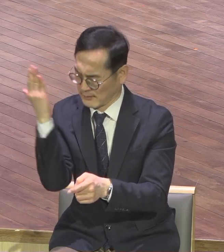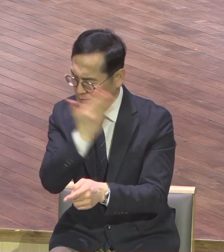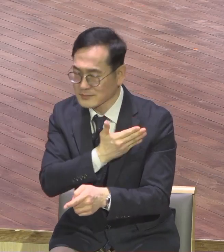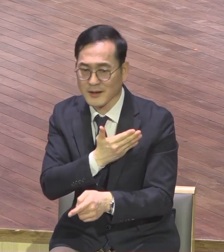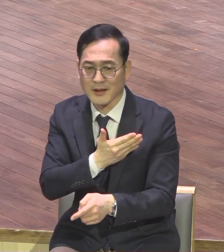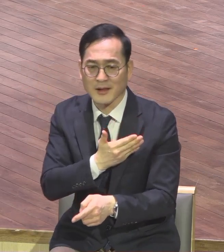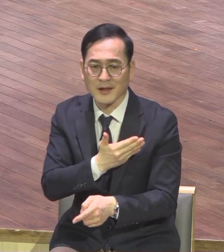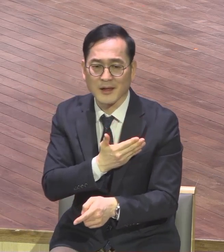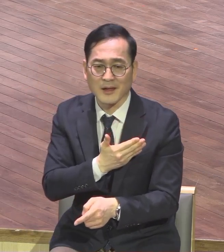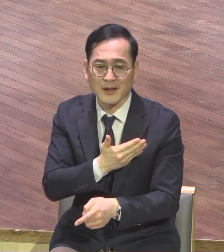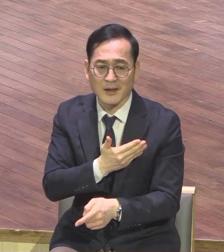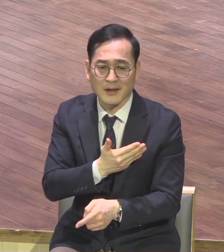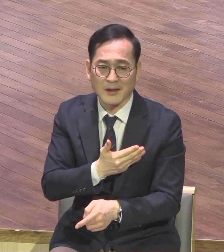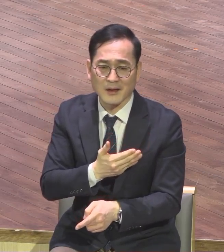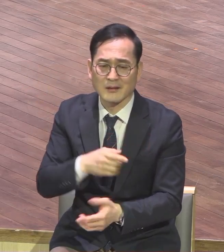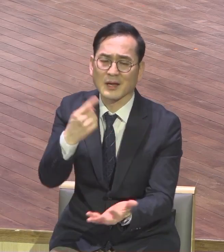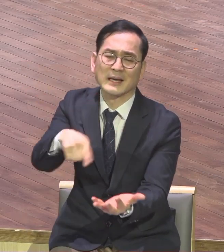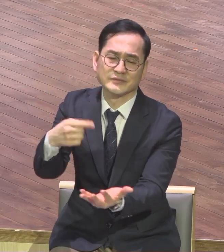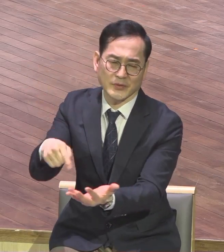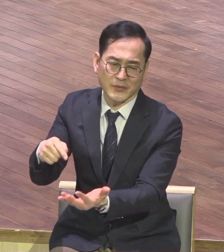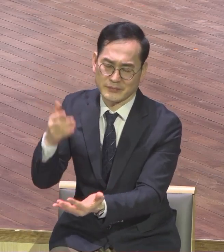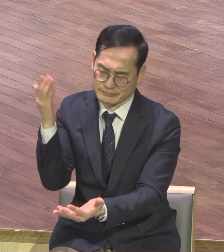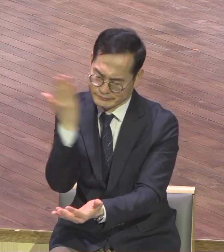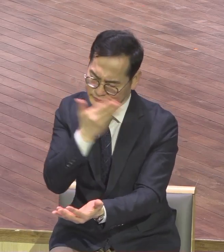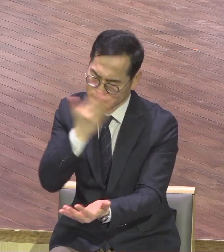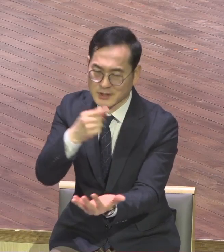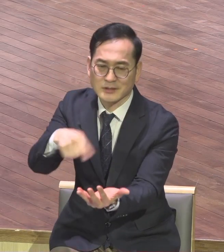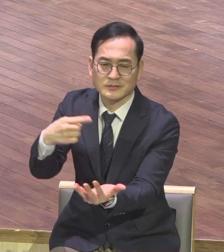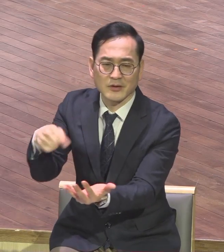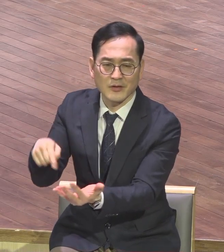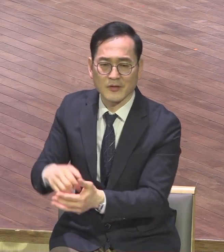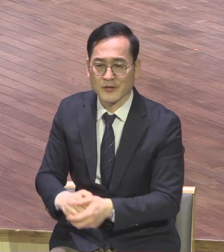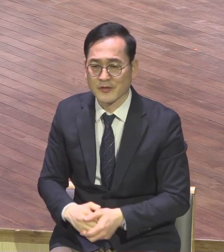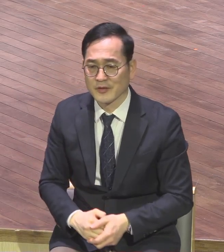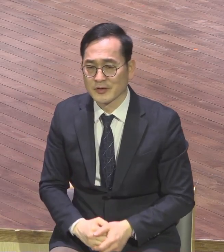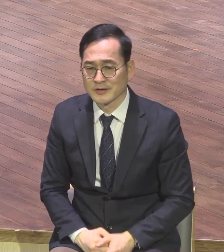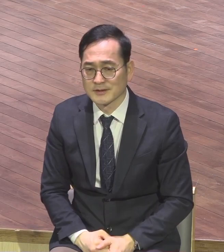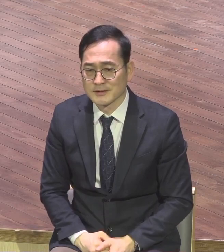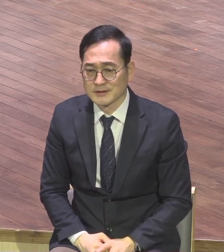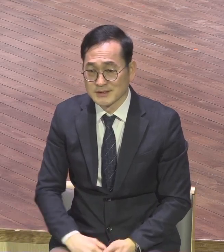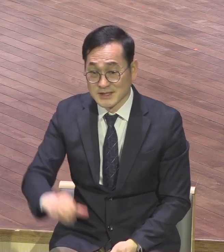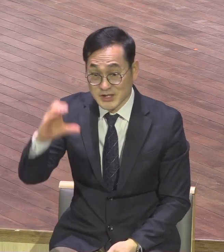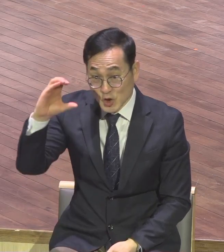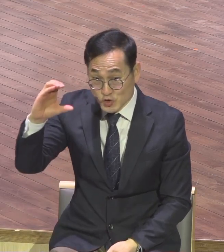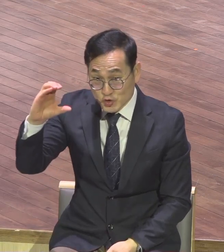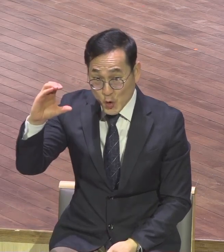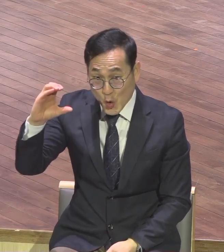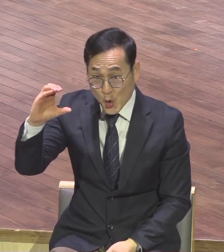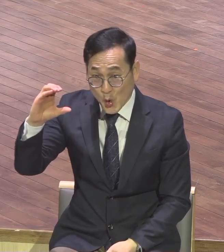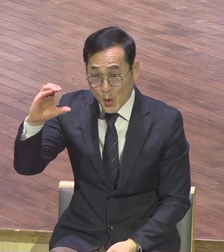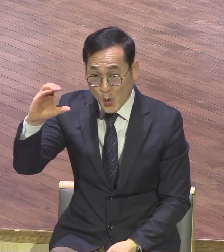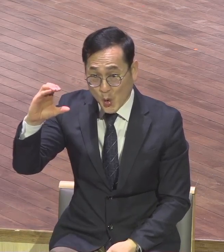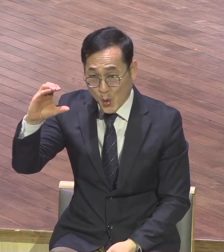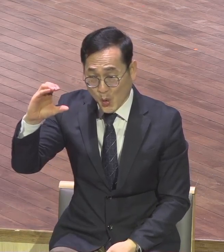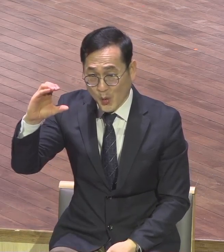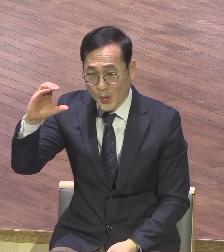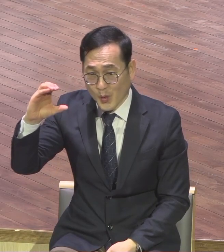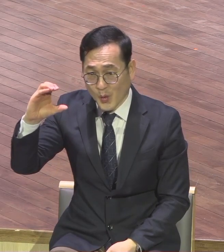그랬지. 그러니까요 이게 지금 사단이요 이 천주교 어마어마한 이 종교를